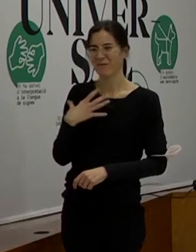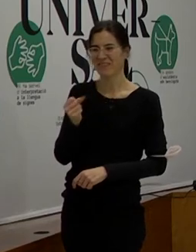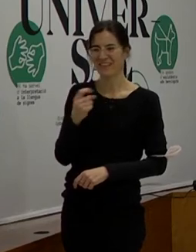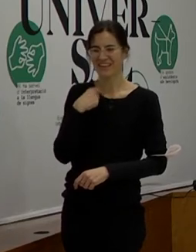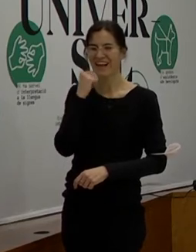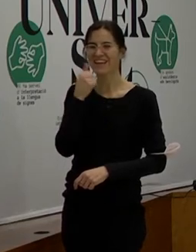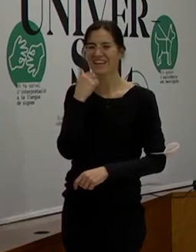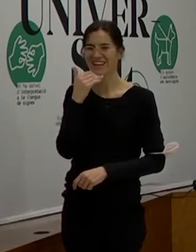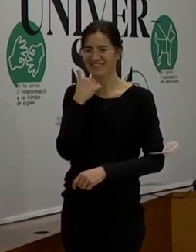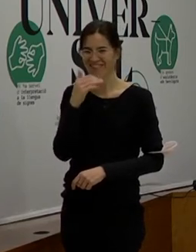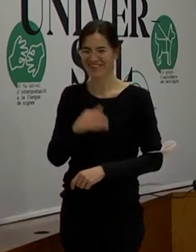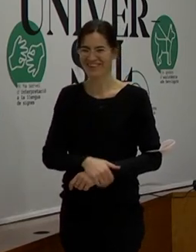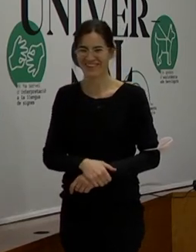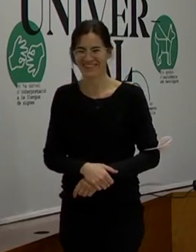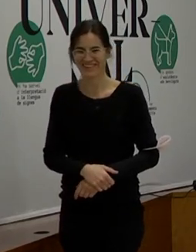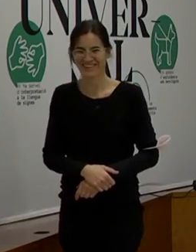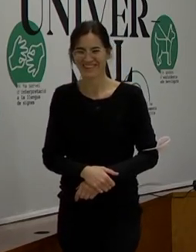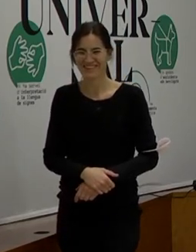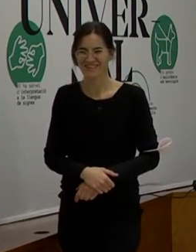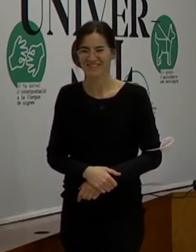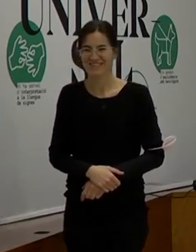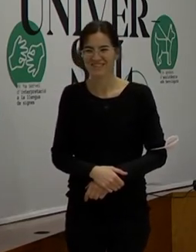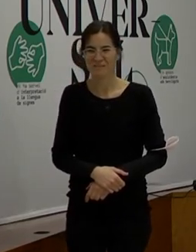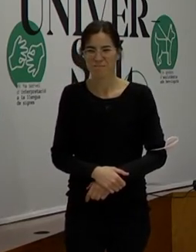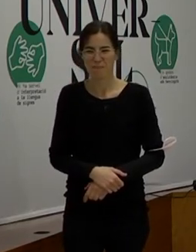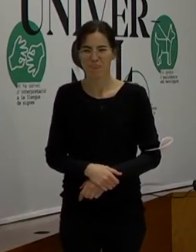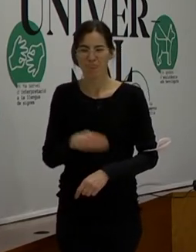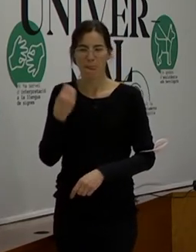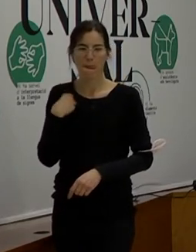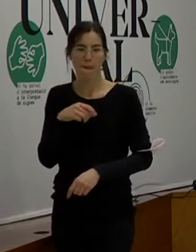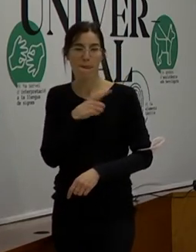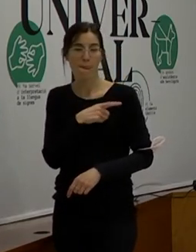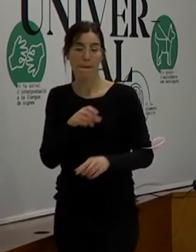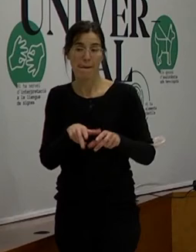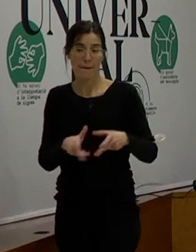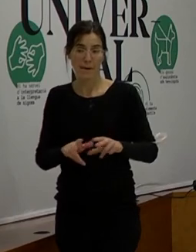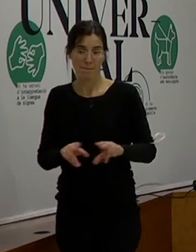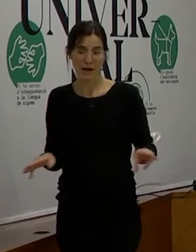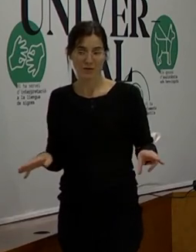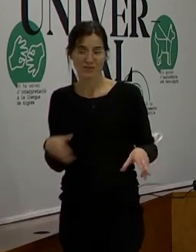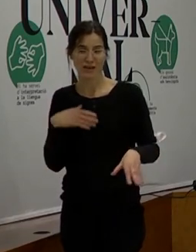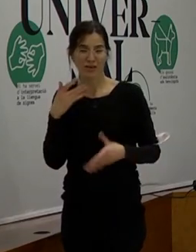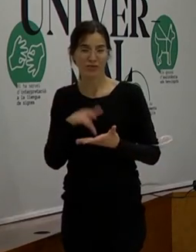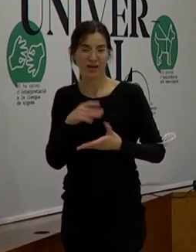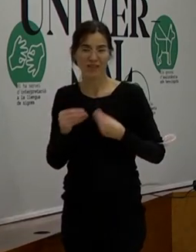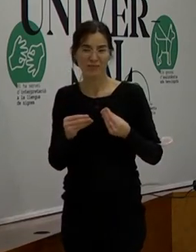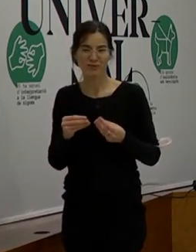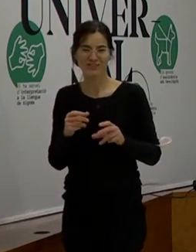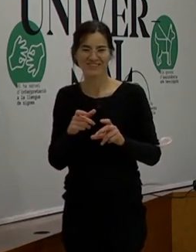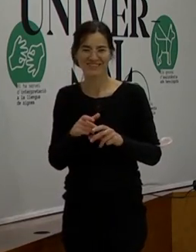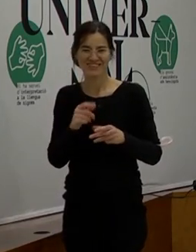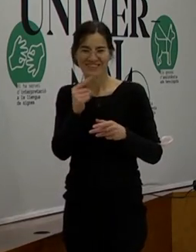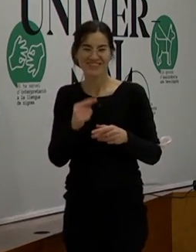és. Vale. Aquests bancs, vamos a hacer diseño con